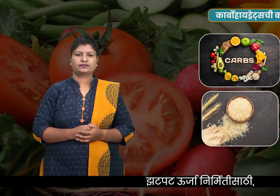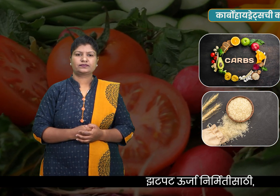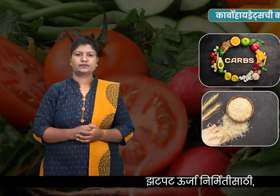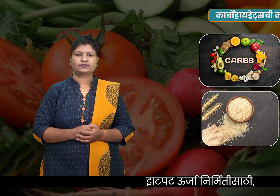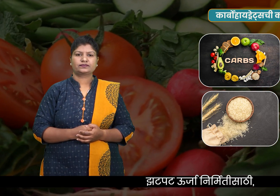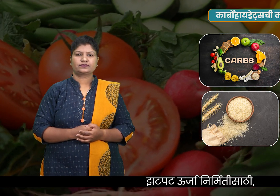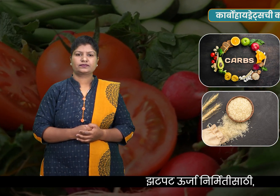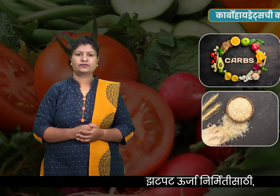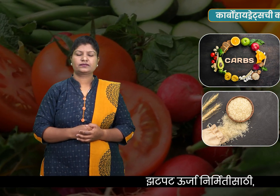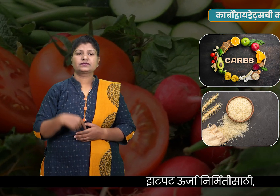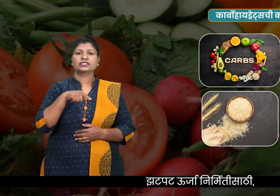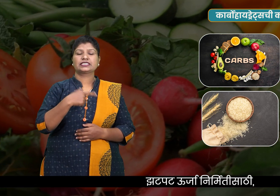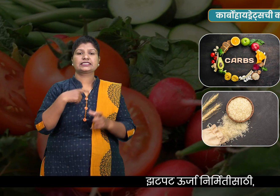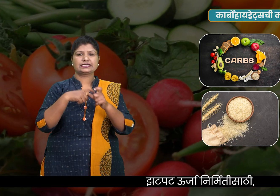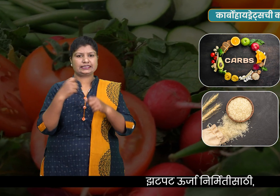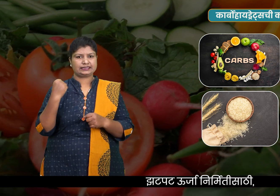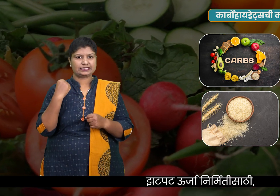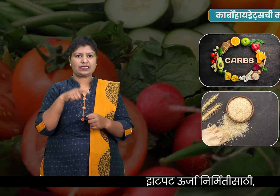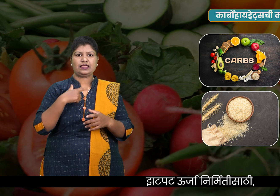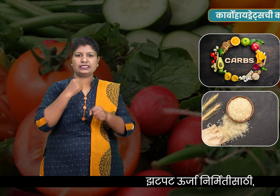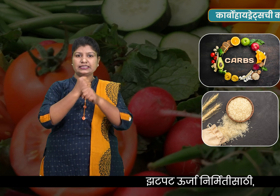झटपट ऊर्जा